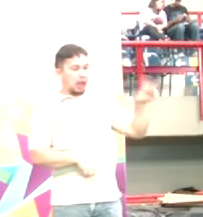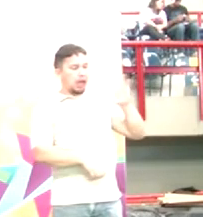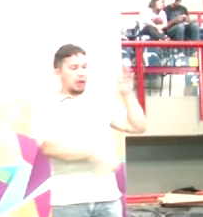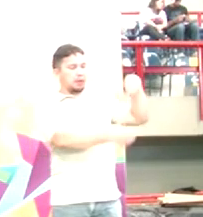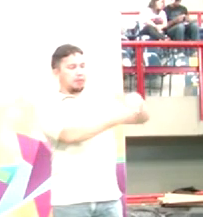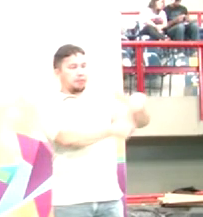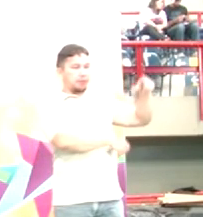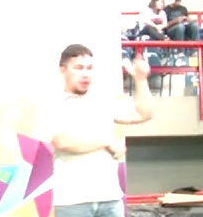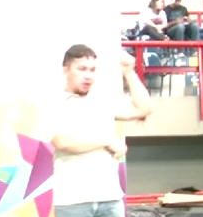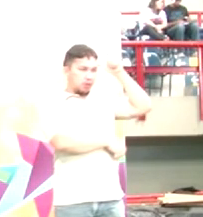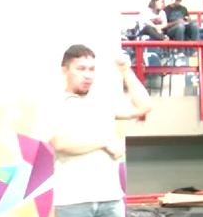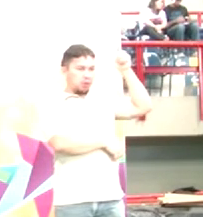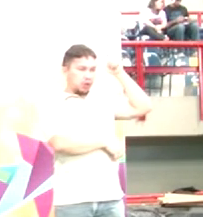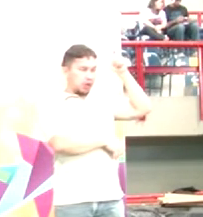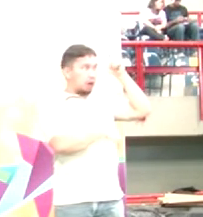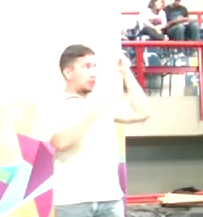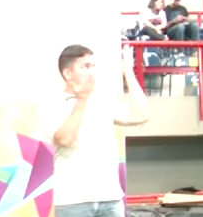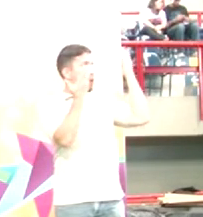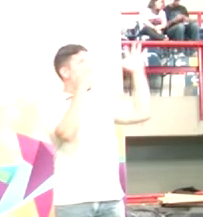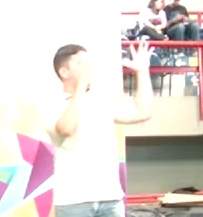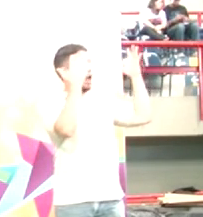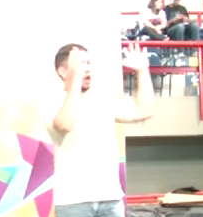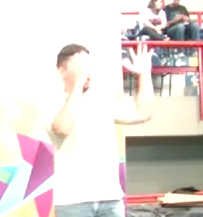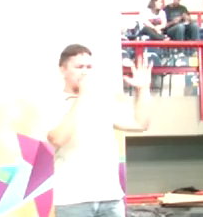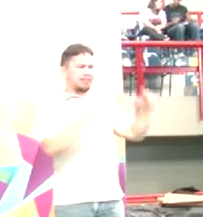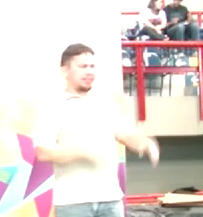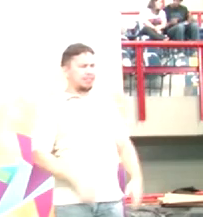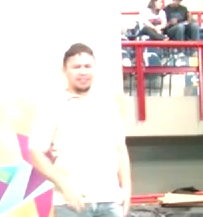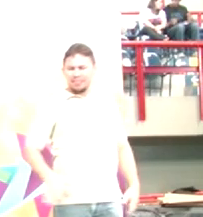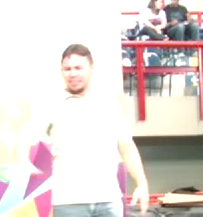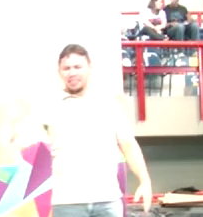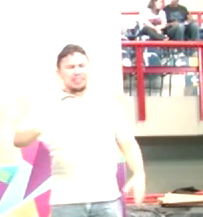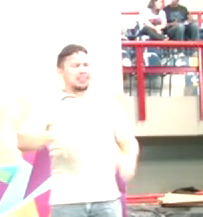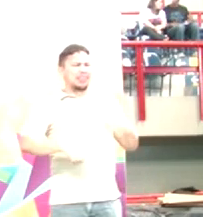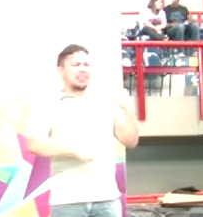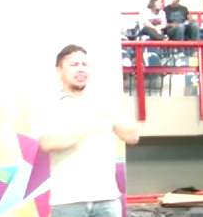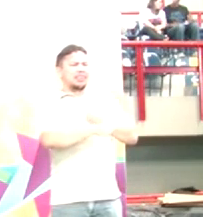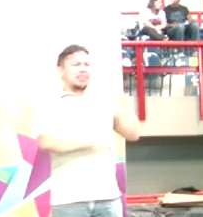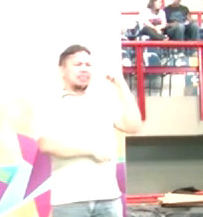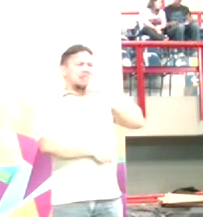diabo louvavam. Mentira.